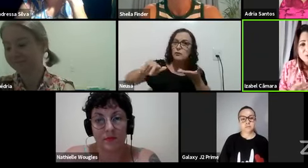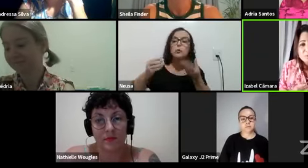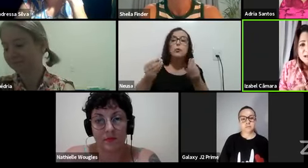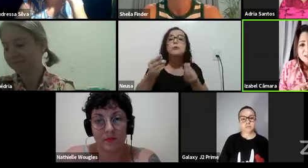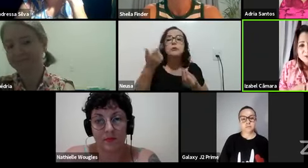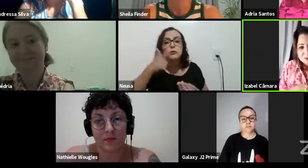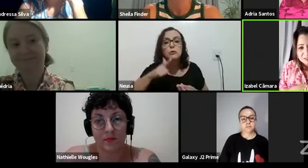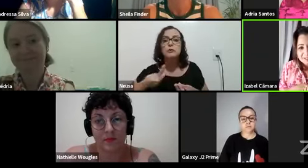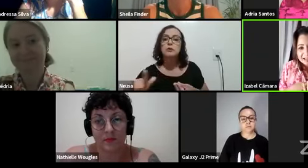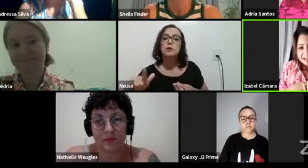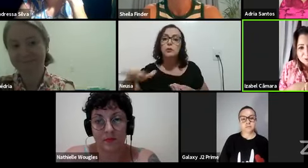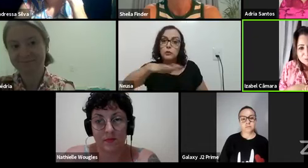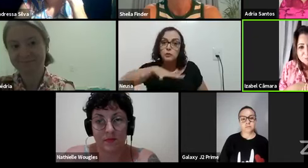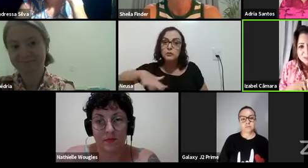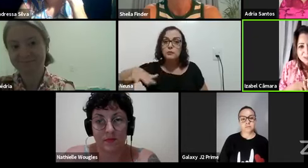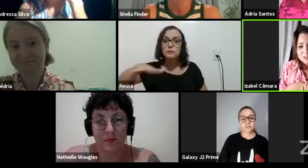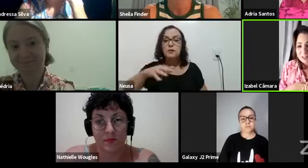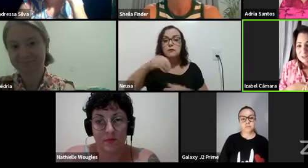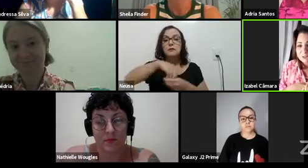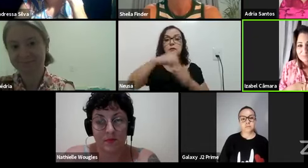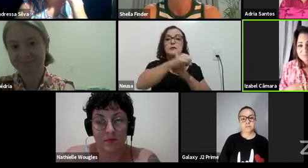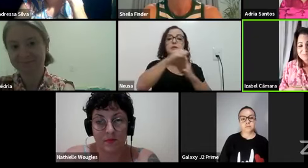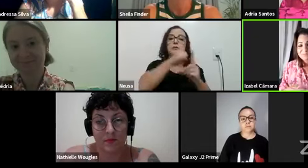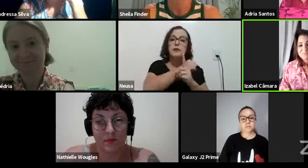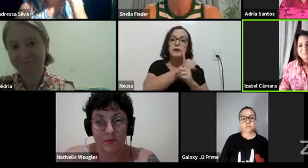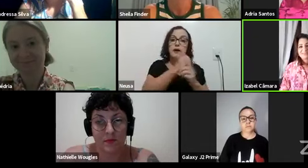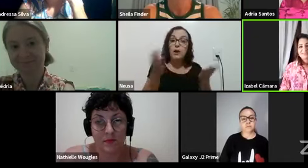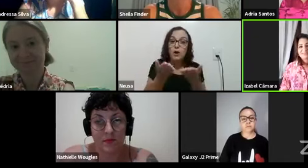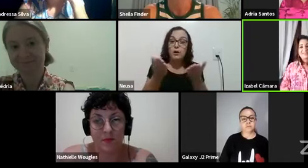ocupou o seu espaço na sociedade? Conta pra gente.